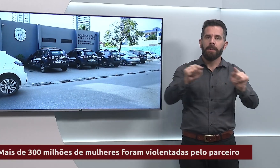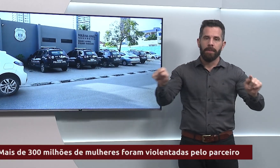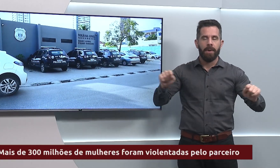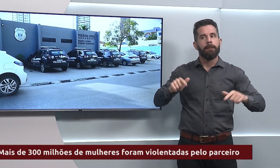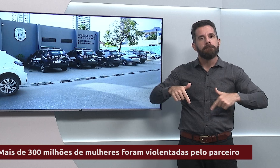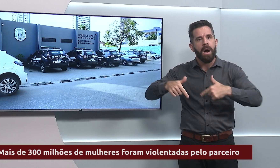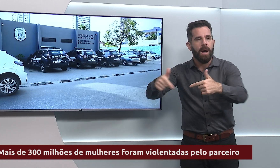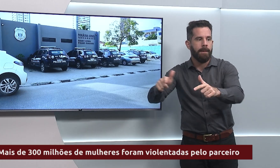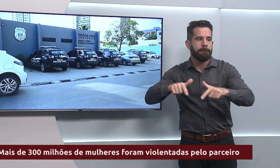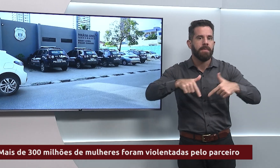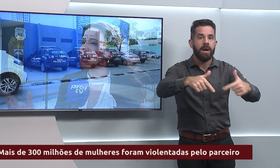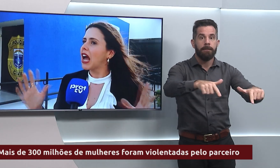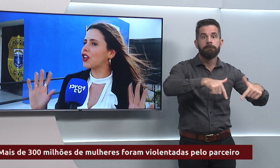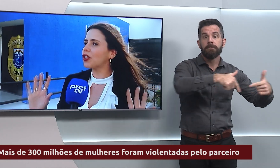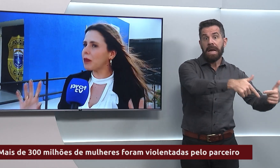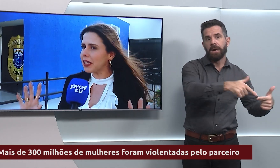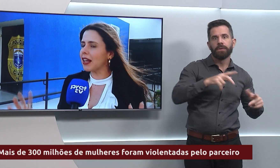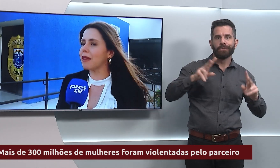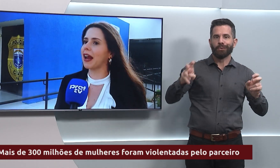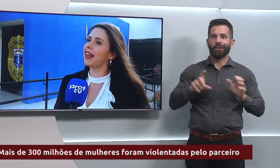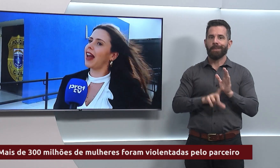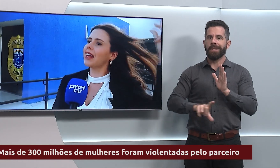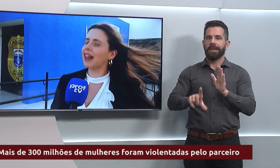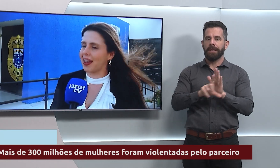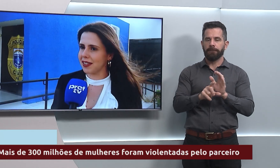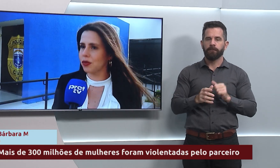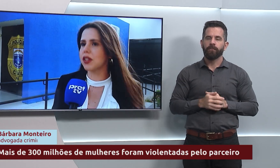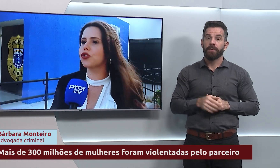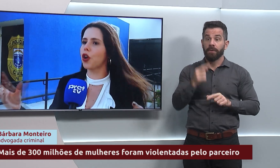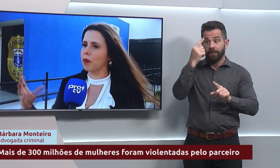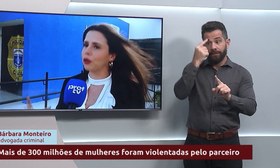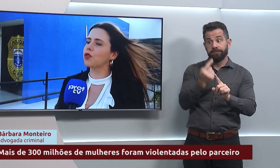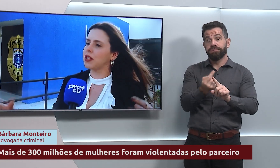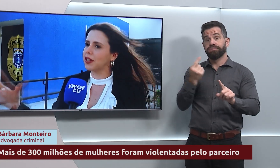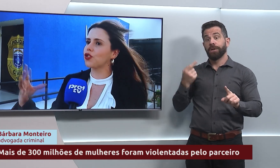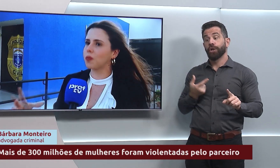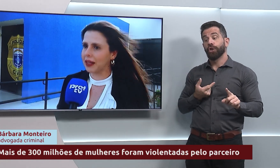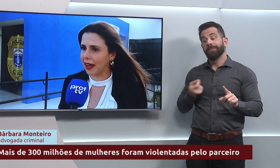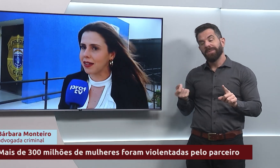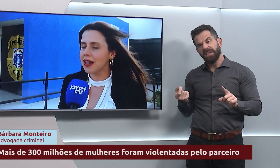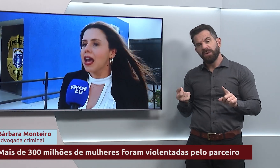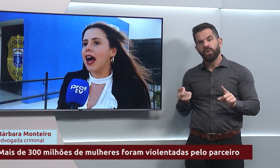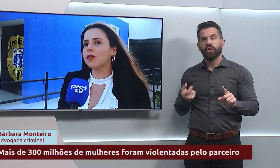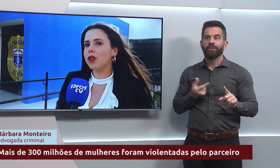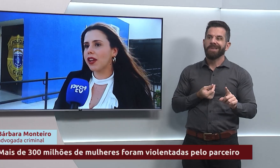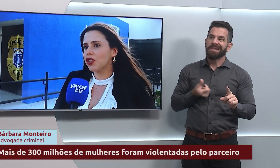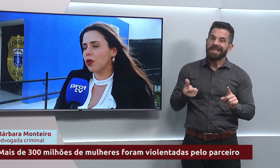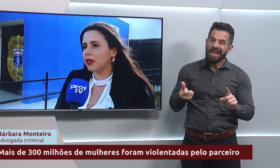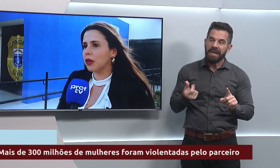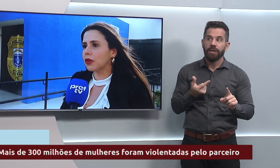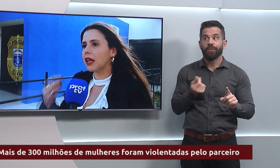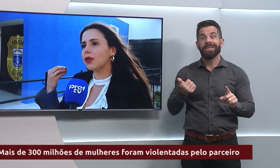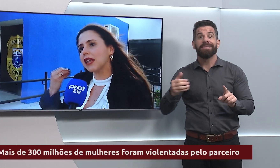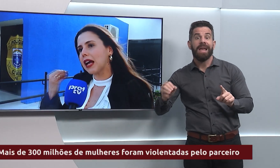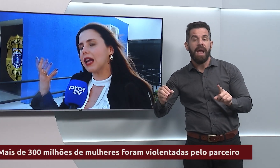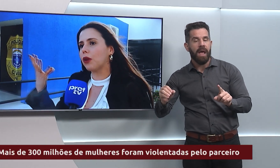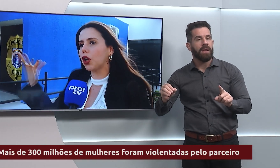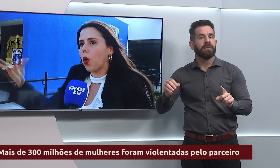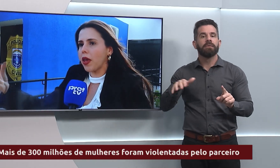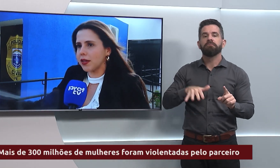legislação brasileira. A gente também tem que lembrar que lá atrás, nos anos 2000, 2006, 2010, as mulheres não tinham tanto esse canal de